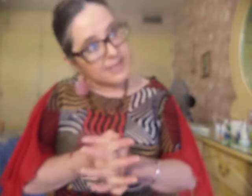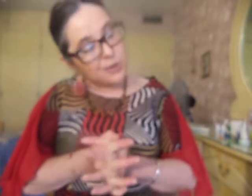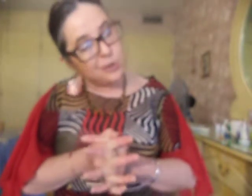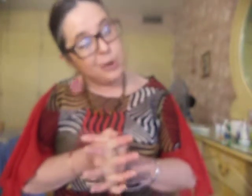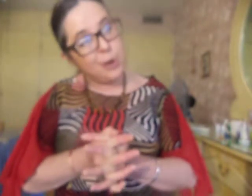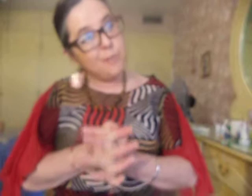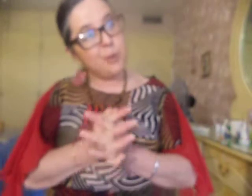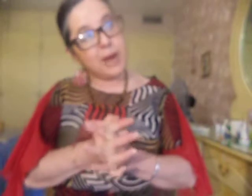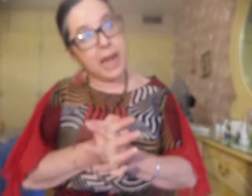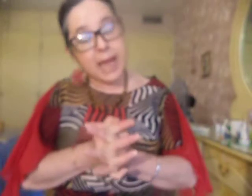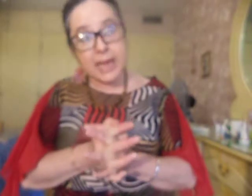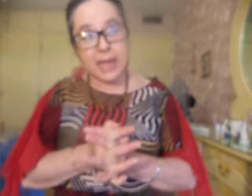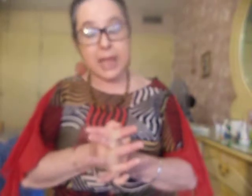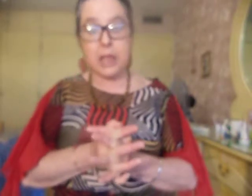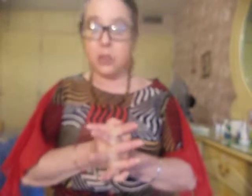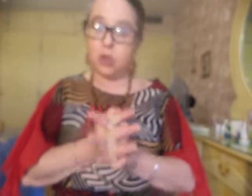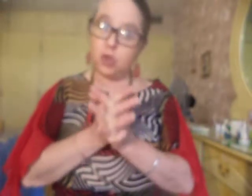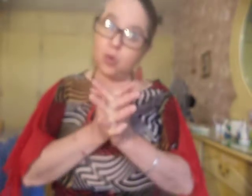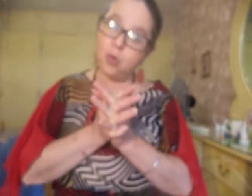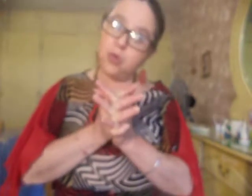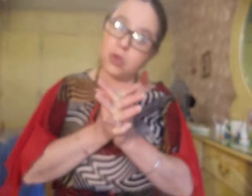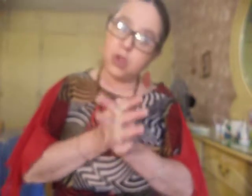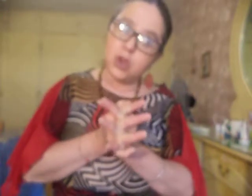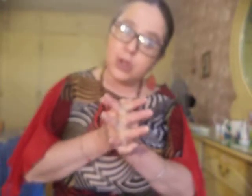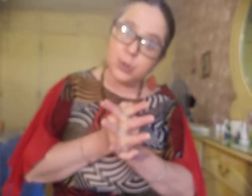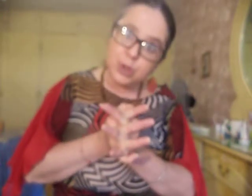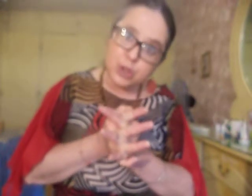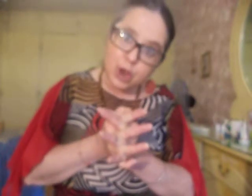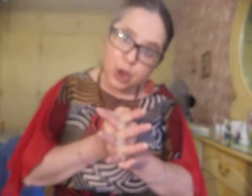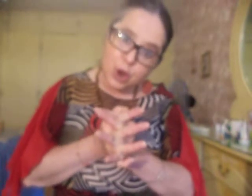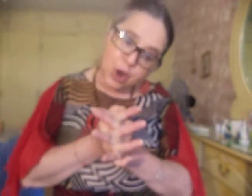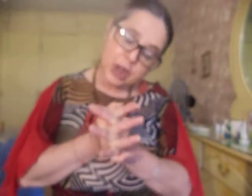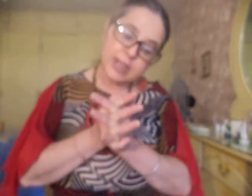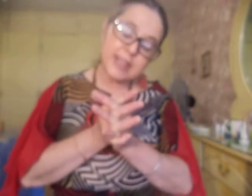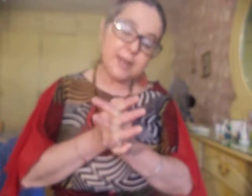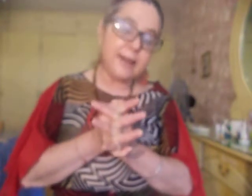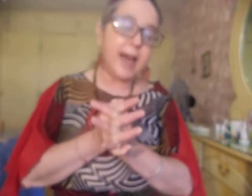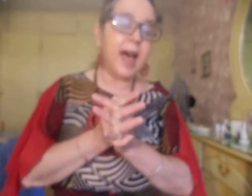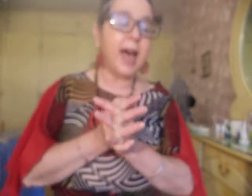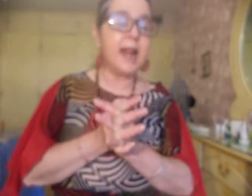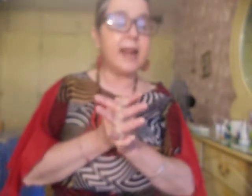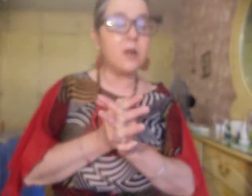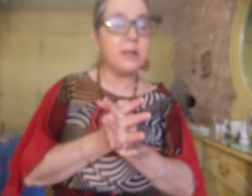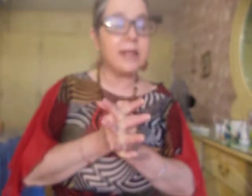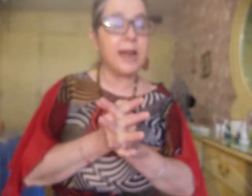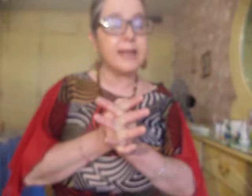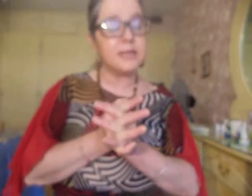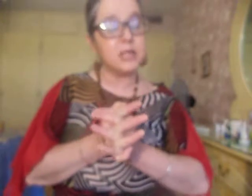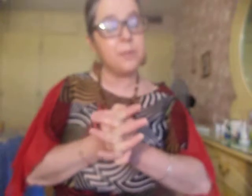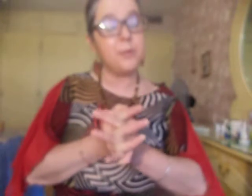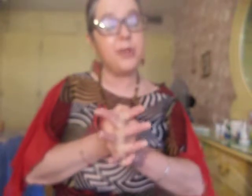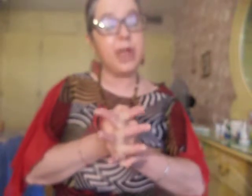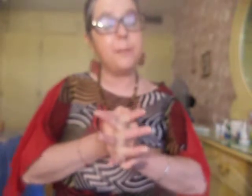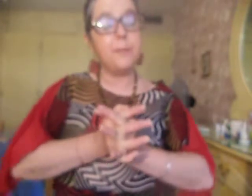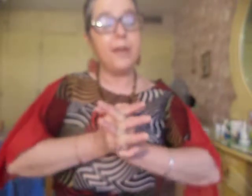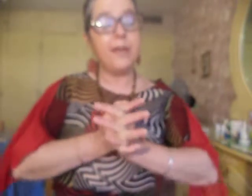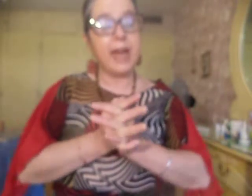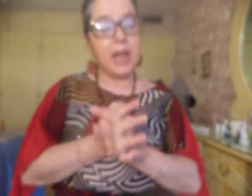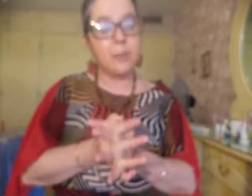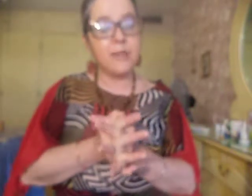razón por la que tu doctor o tu nutriólogo te va a recomendar este tipo de